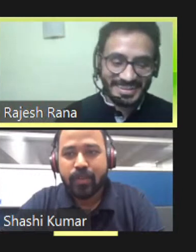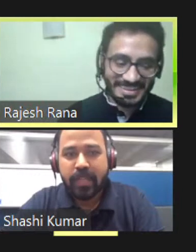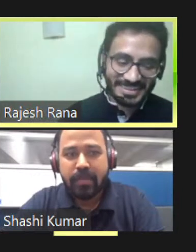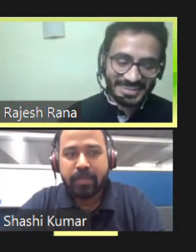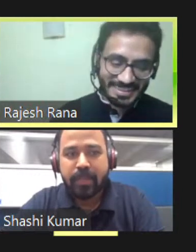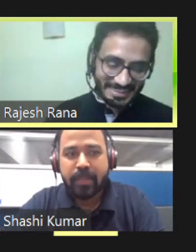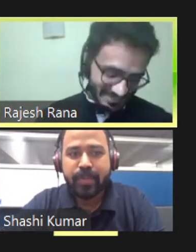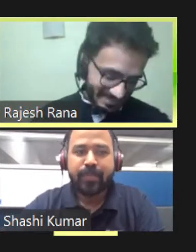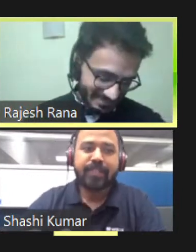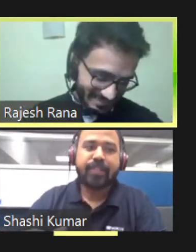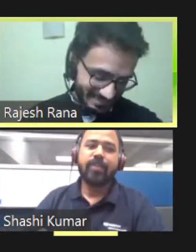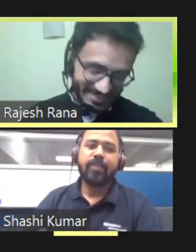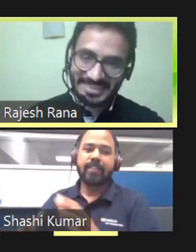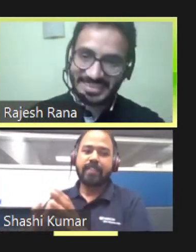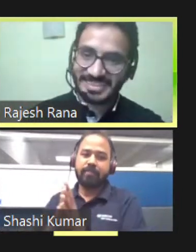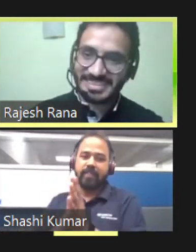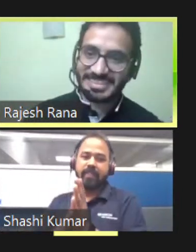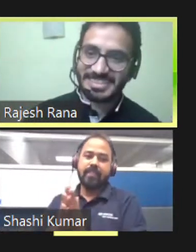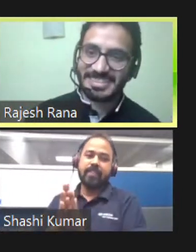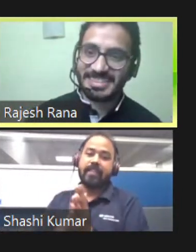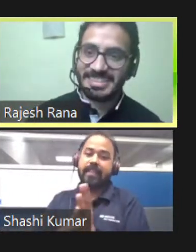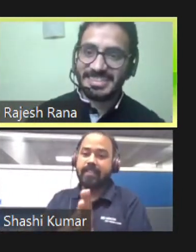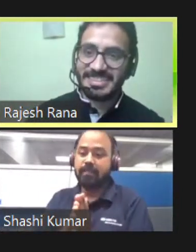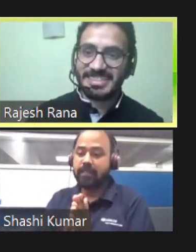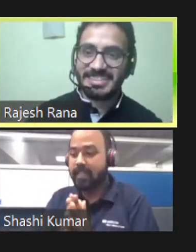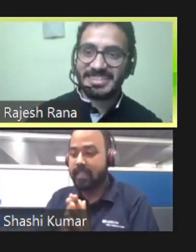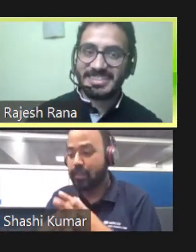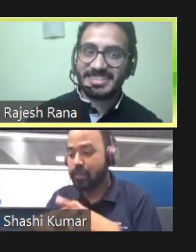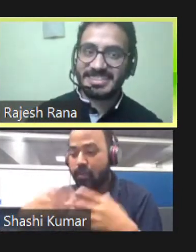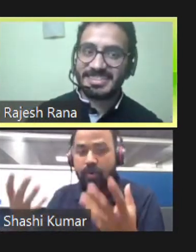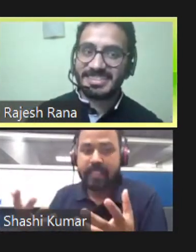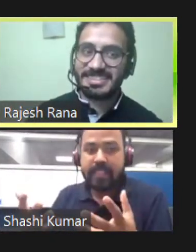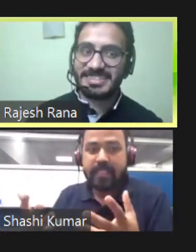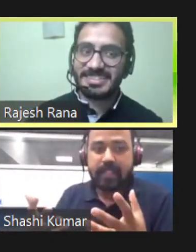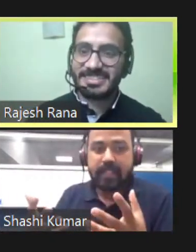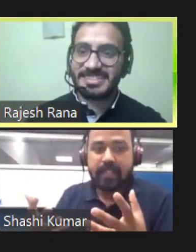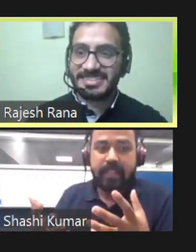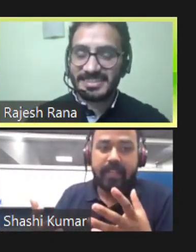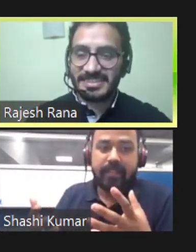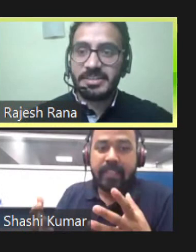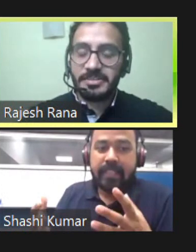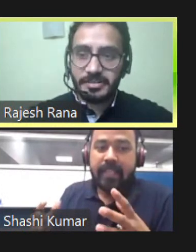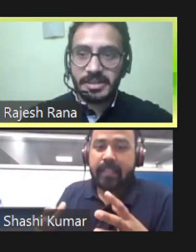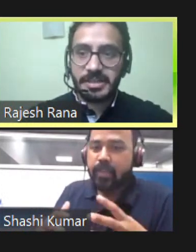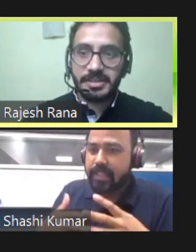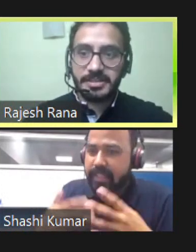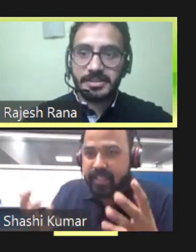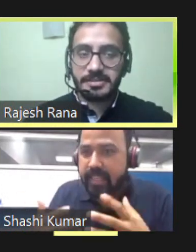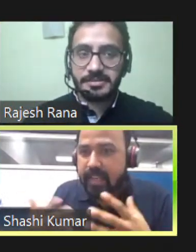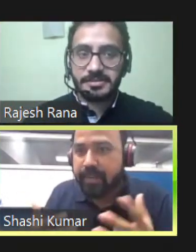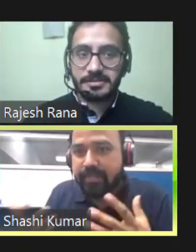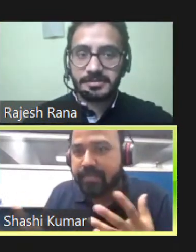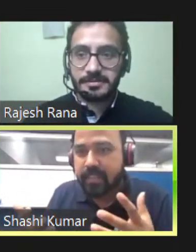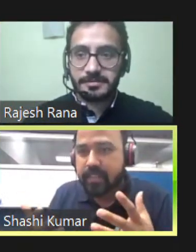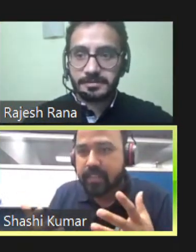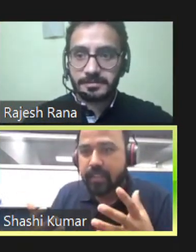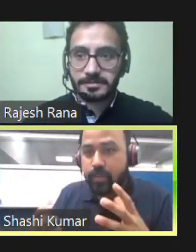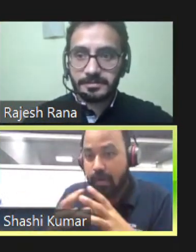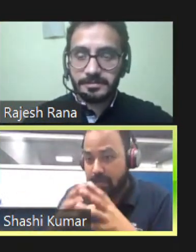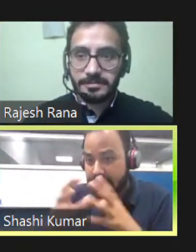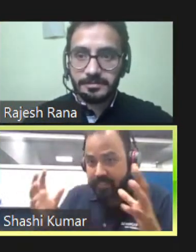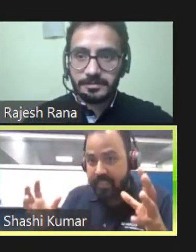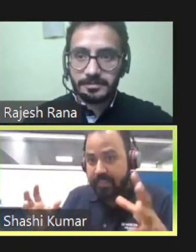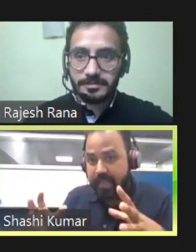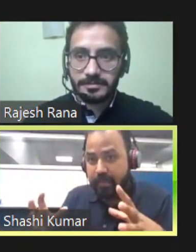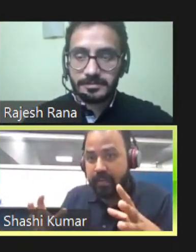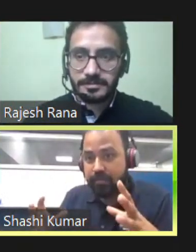तो मैं आप सभी को रिक्वेस्ट करूंगा, राजेश आप भी ध्यान देना कि कैसे हम इस लैंग्वेज को और सीख सकते हैं। ये है कि डिक्शनरी आप रेफर कर सकते हो,